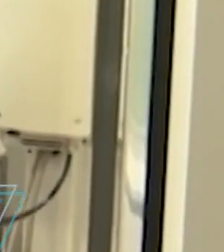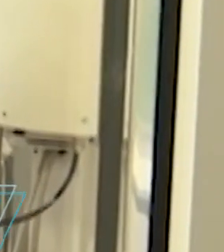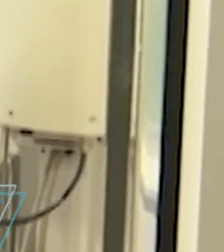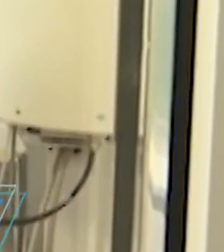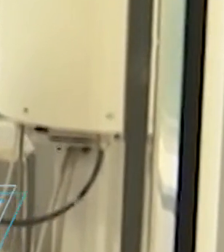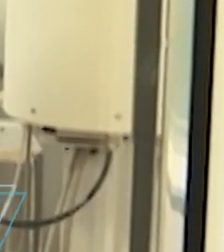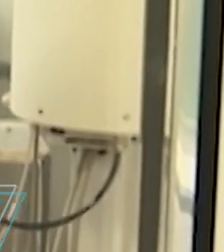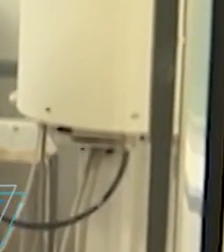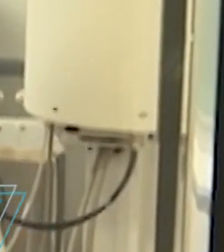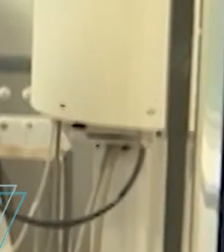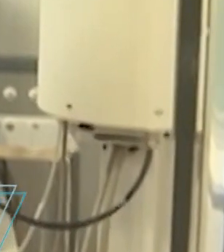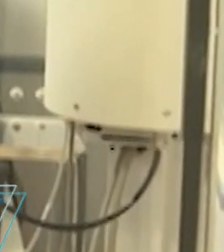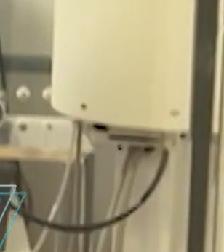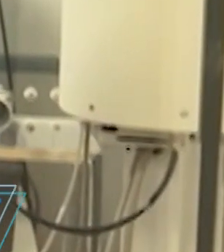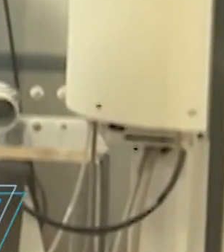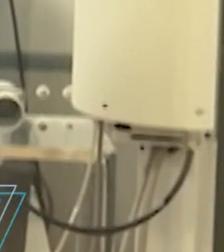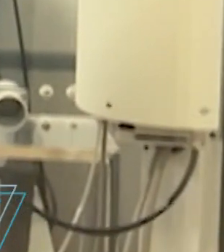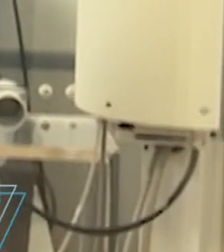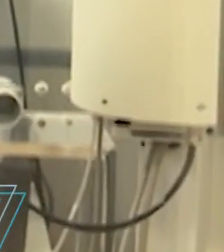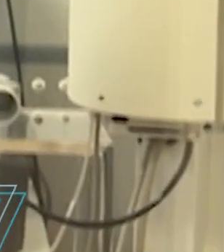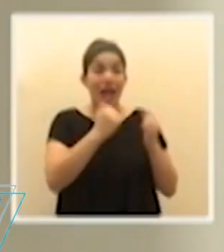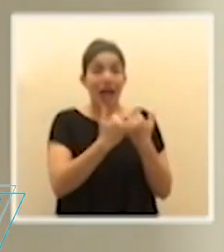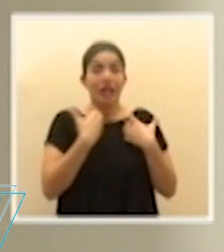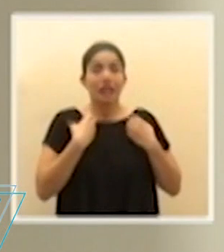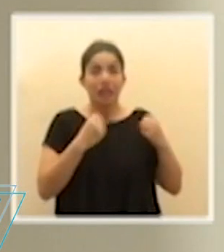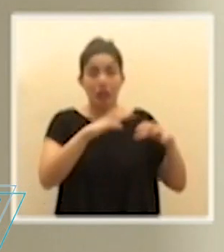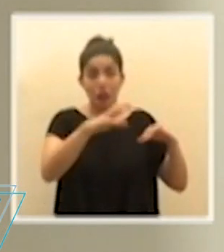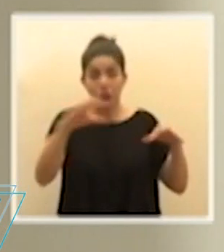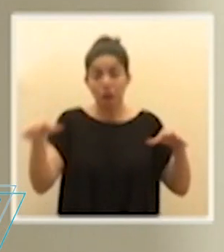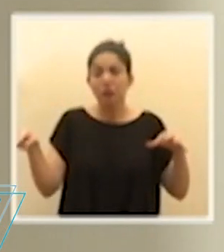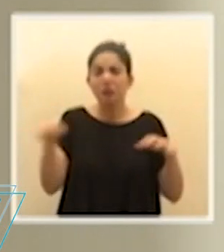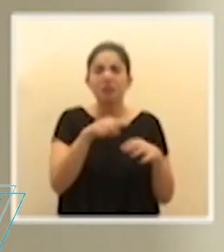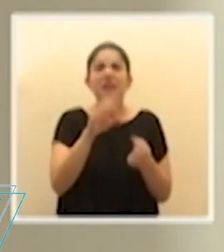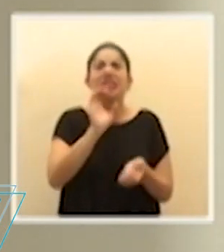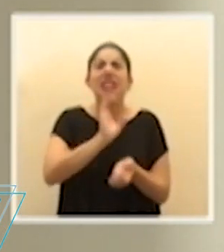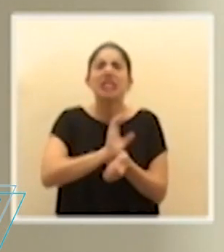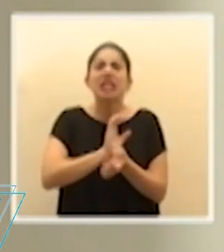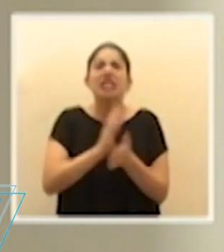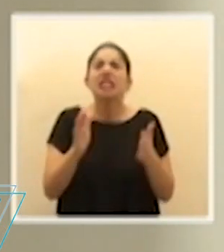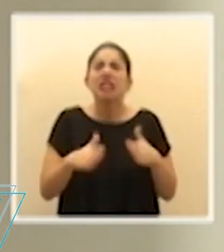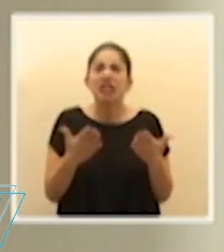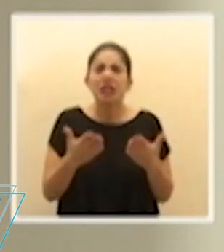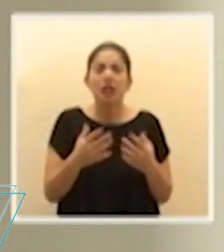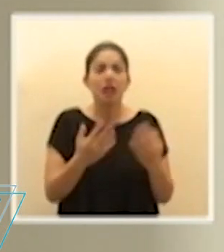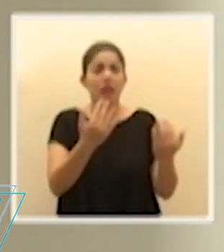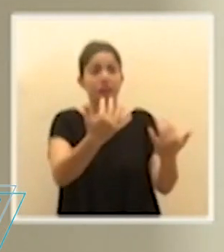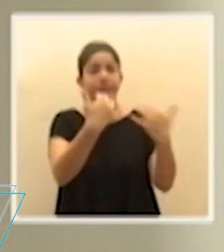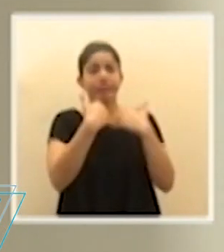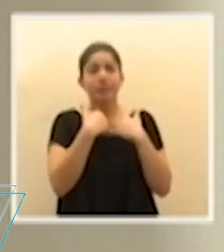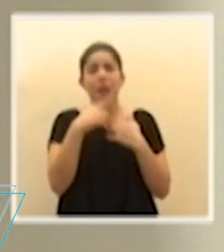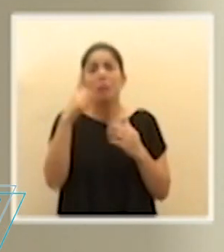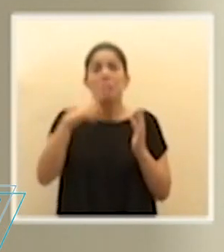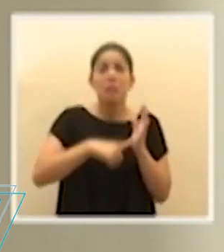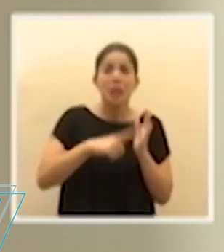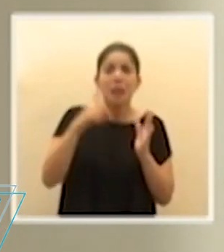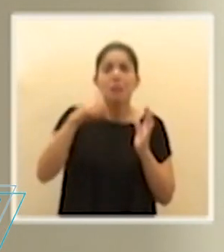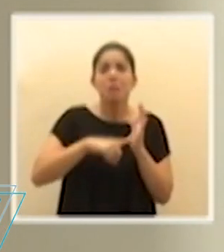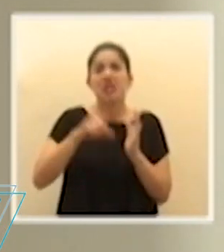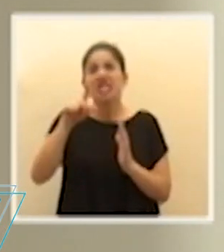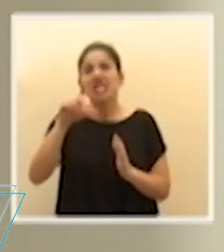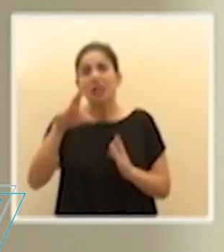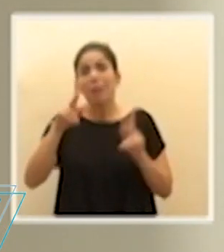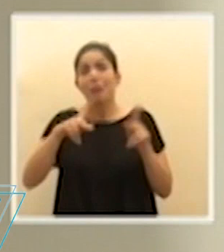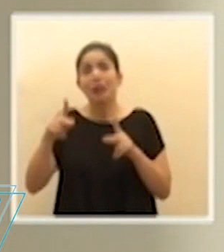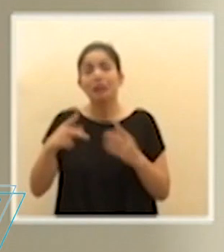para recibir a las personas que quieren dejar de fumar. Estas clínicas reciben entre 1.000 a 1.100 personas